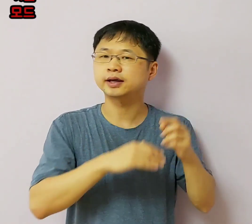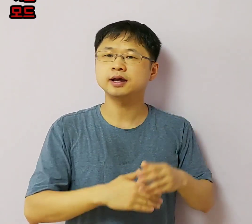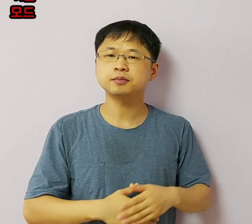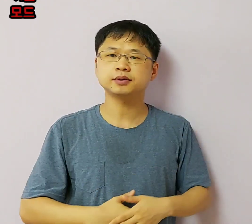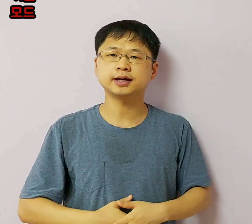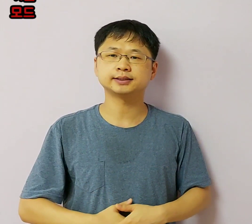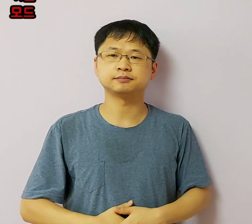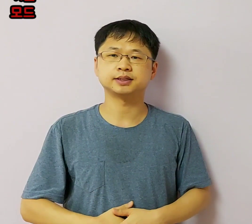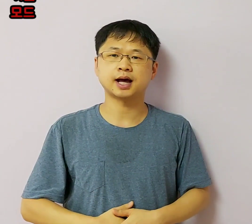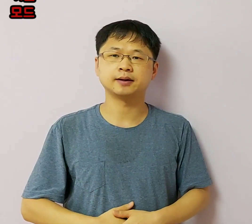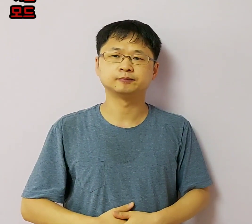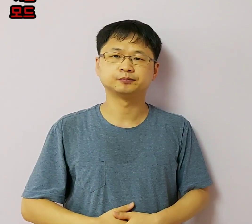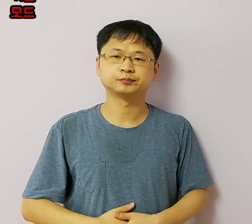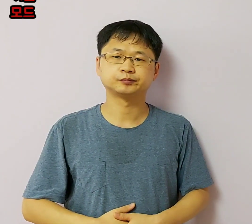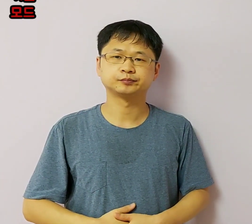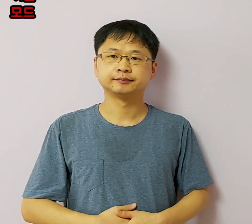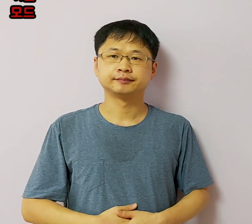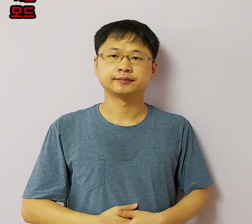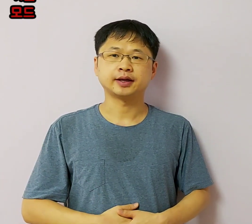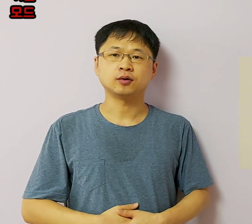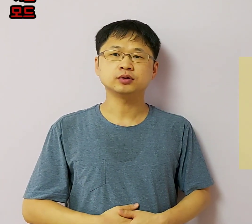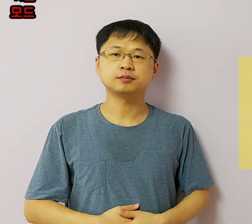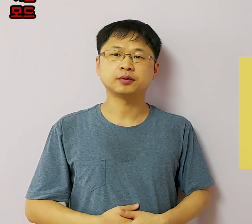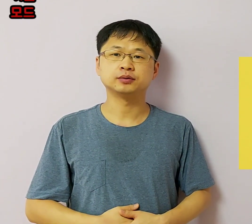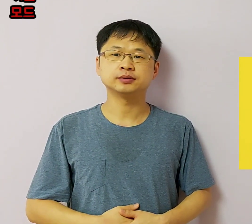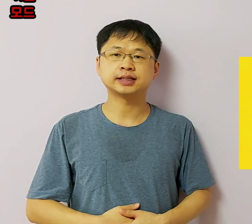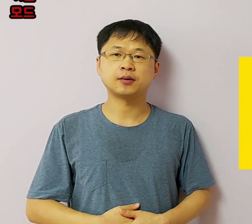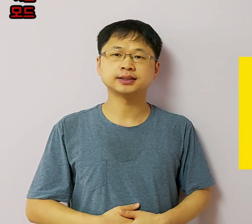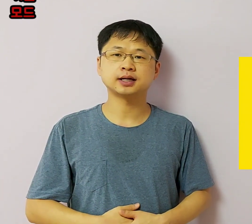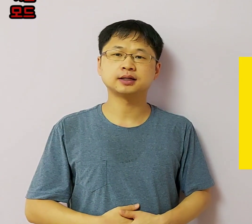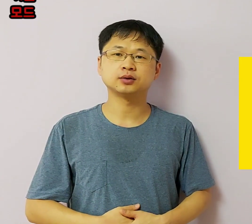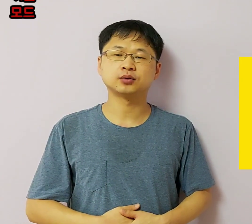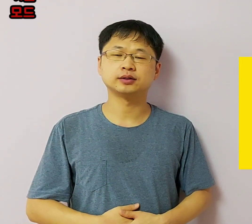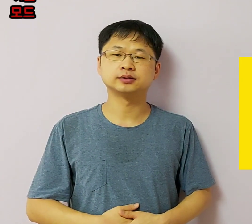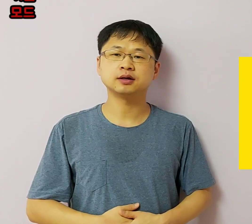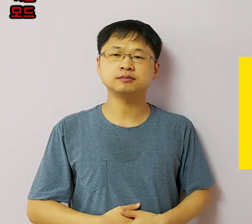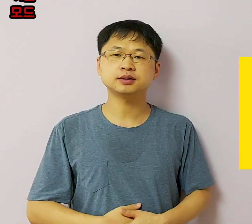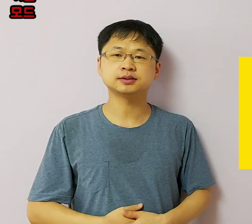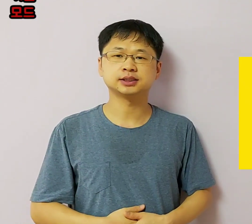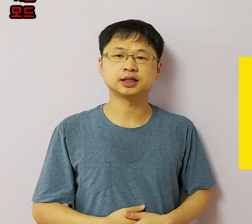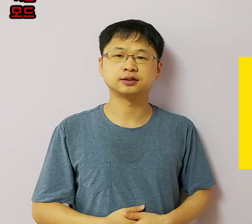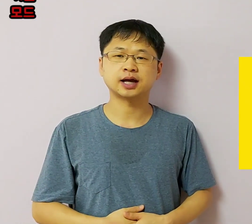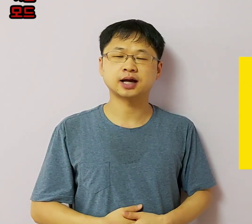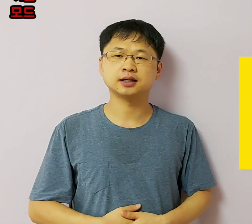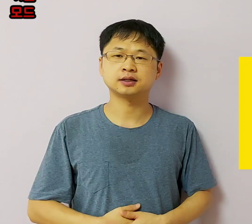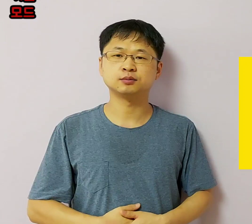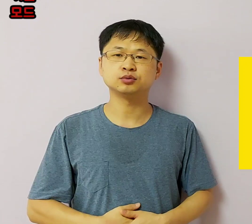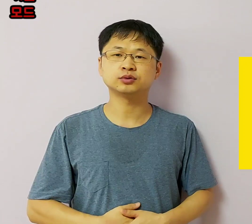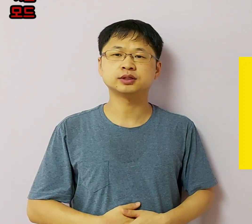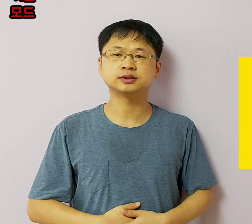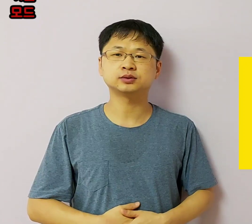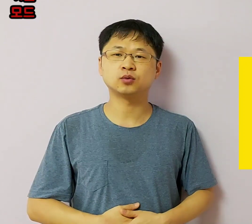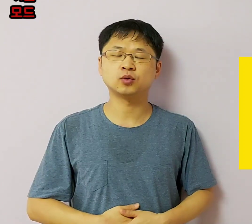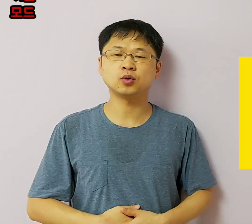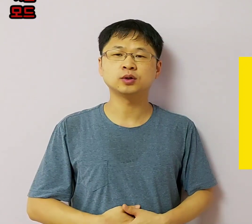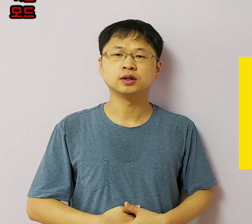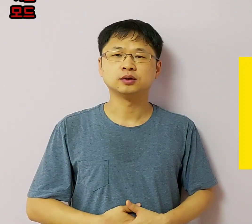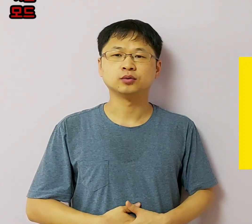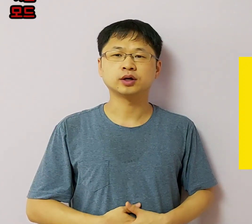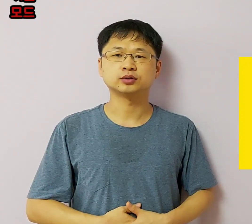이렇게 표현하였습니다. 네, 오늘 배운 자화상이라는 노래는 처음 들었을 때는 약간 기분도 처지고 노래가